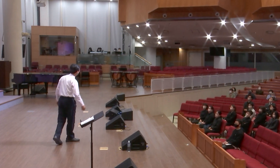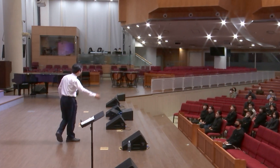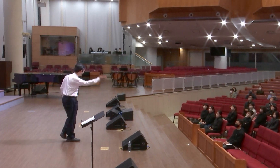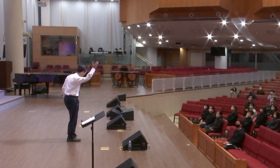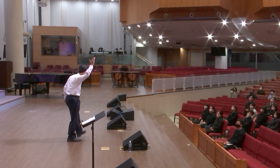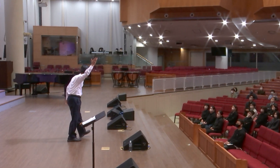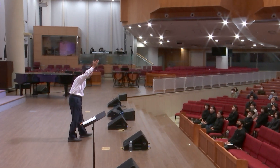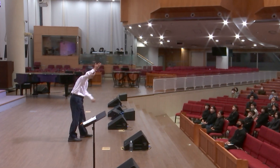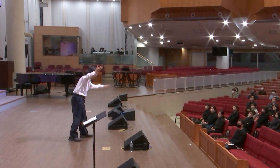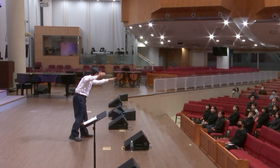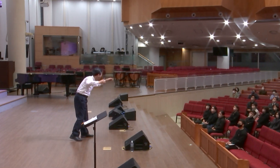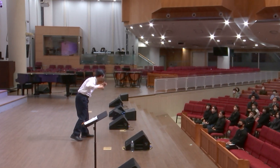그가 널